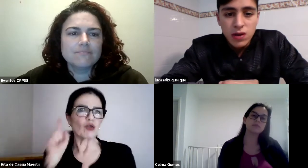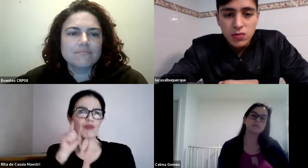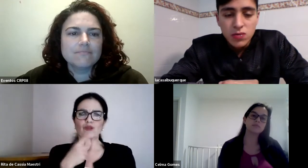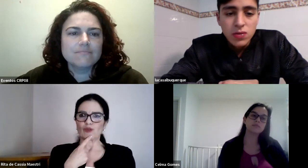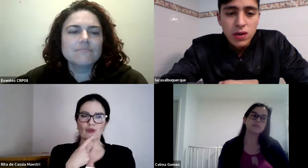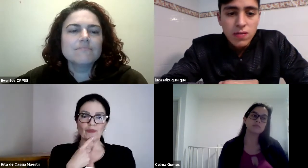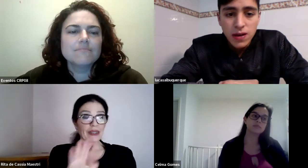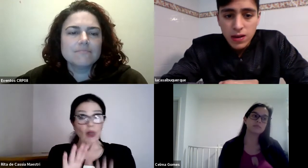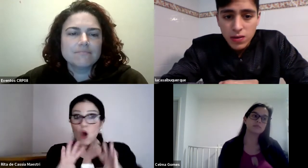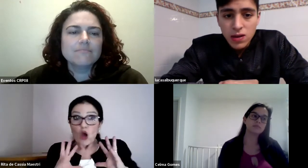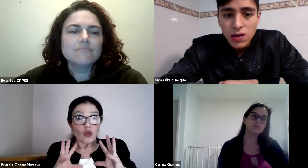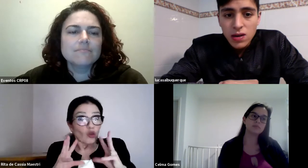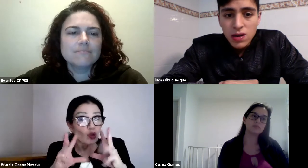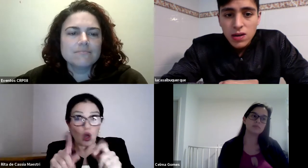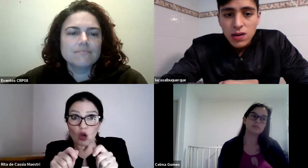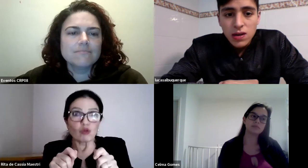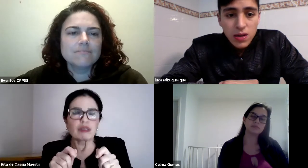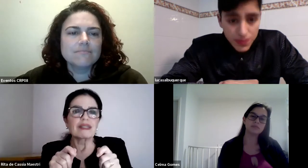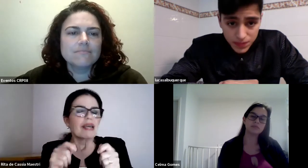possui uma cultura, uma língua,